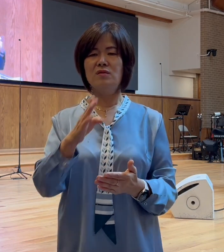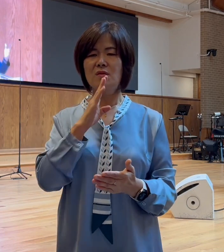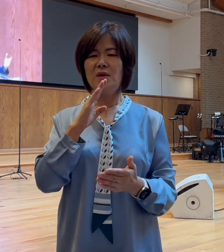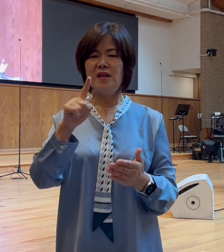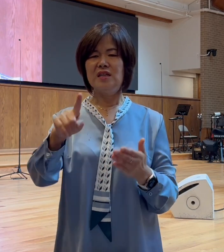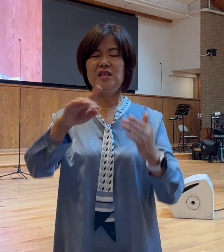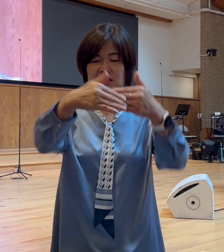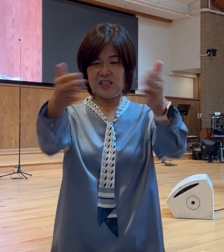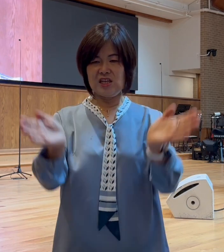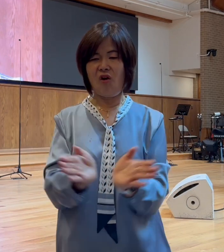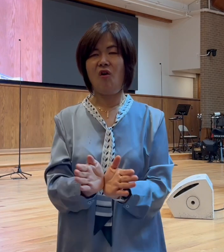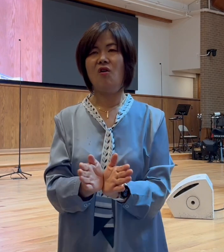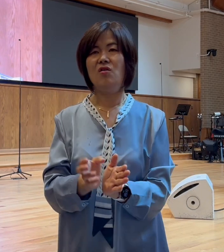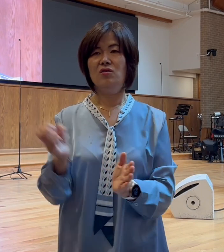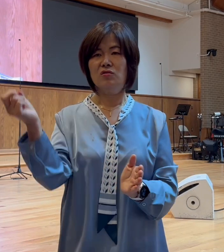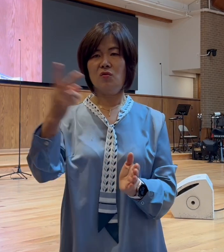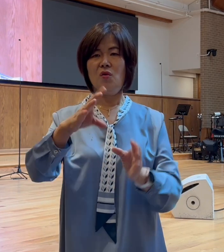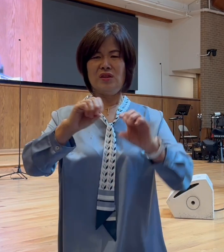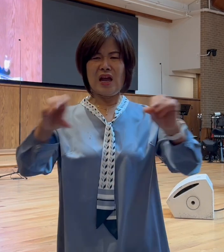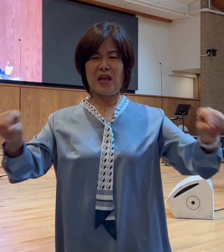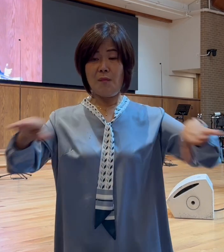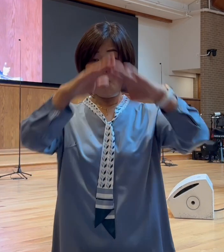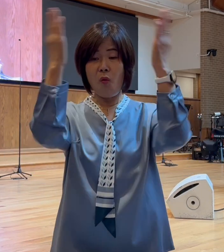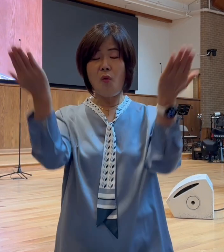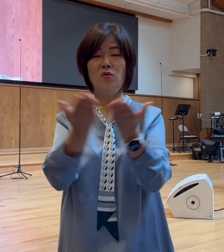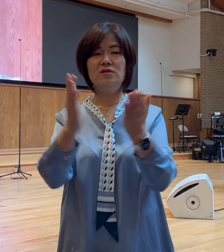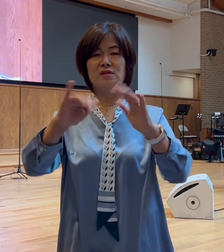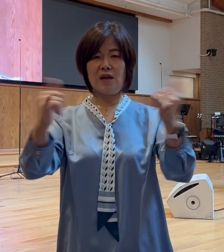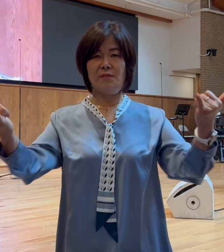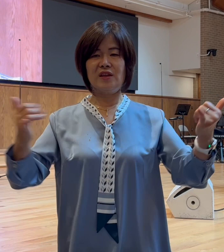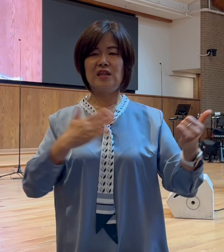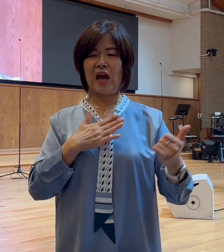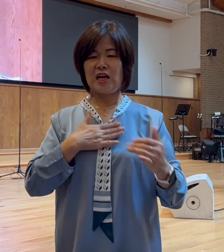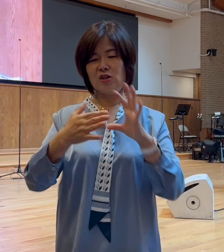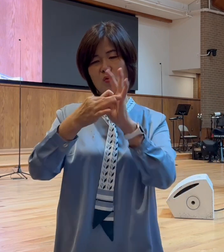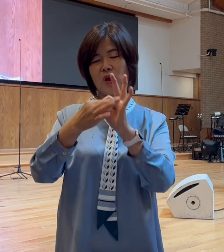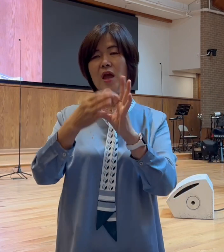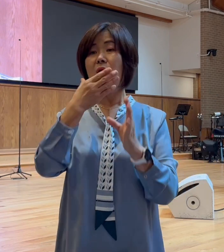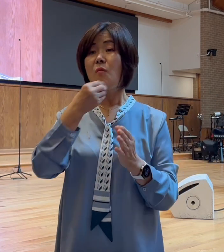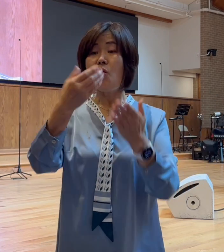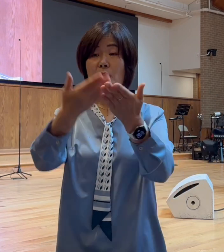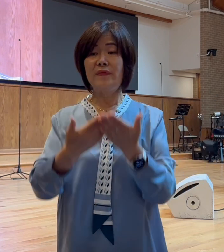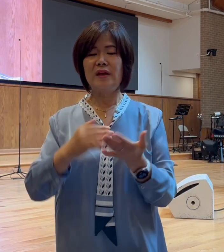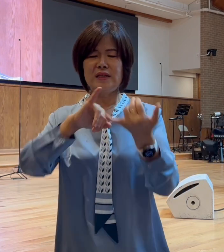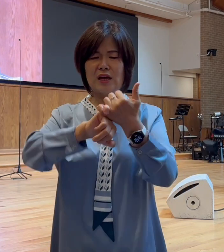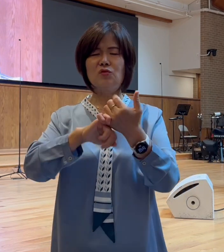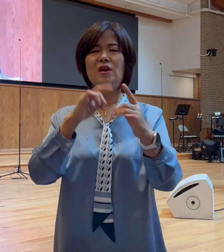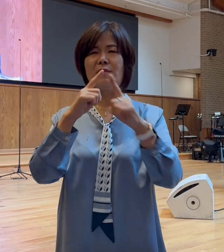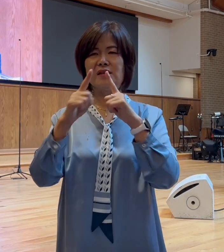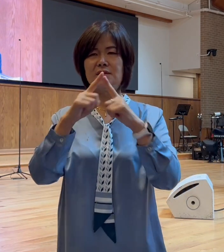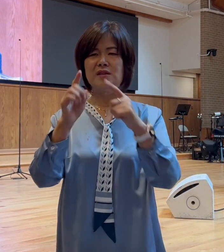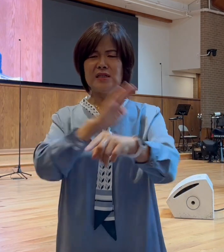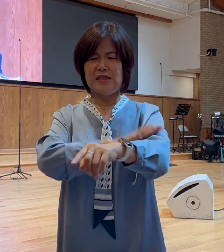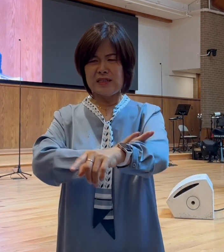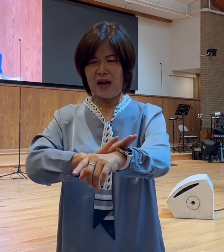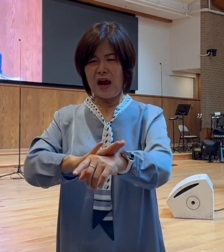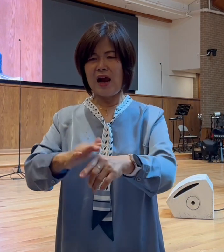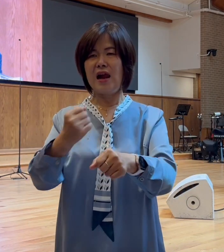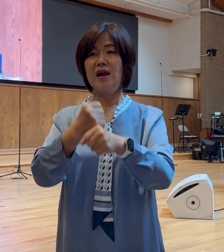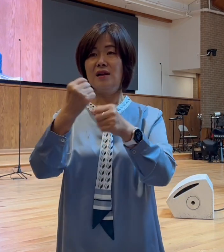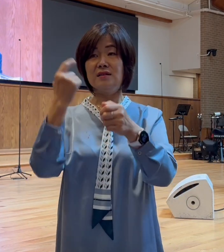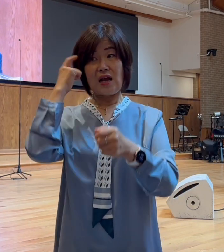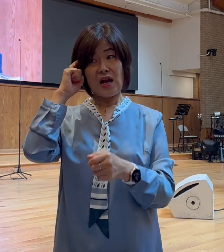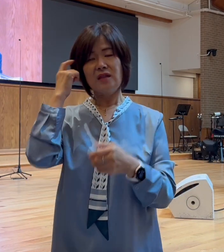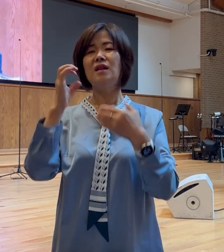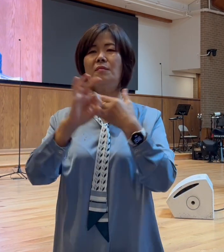단순히 이 지역뿐만 아니라 땅의 모든 족속이 너를 통해 복을 받을 것이라는 이 약속의 말씀을 더 심각하게 받아들인다고